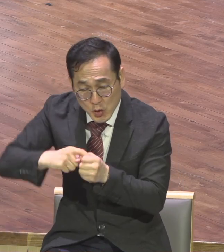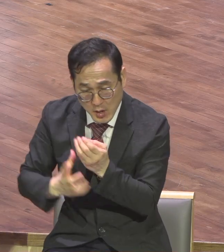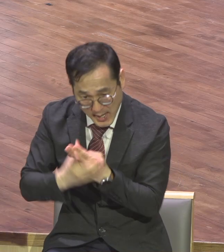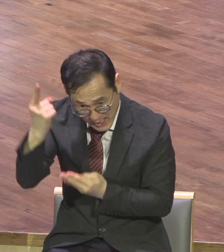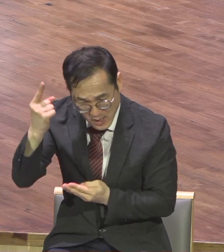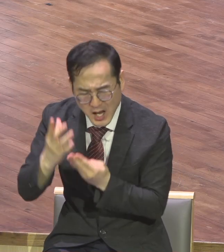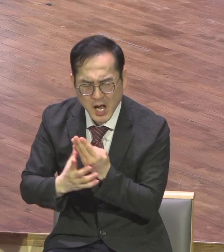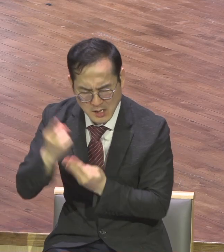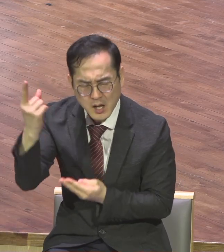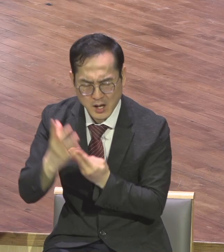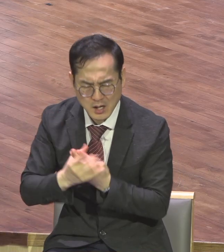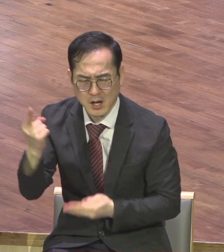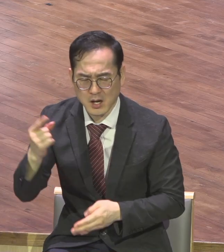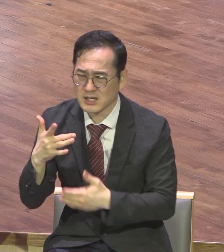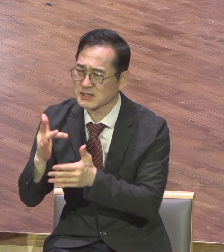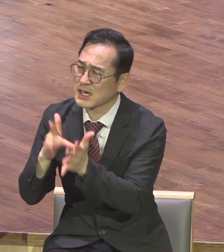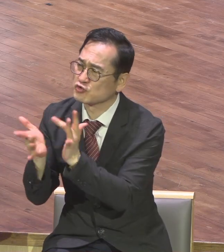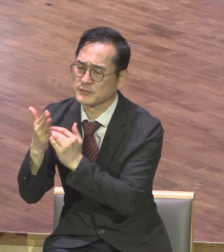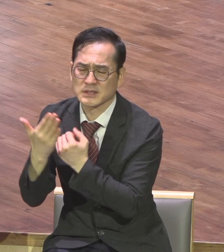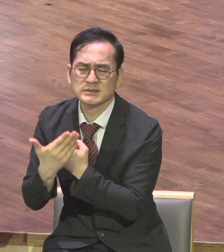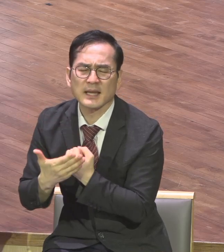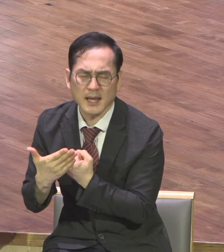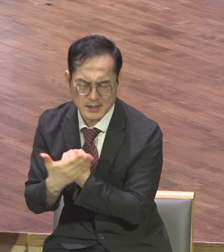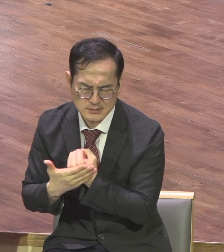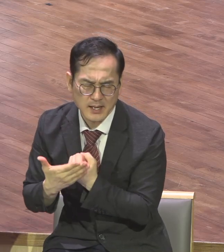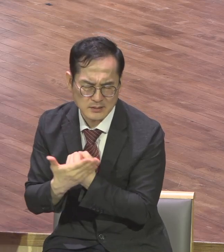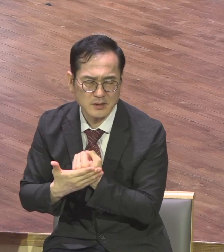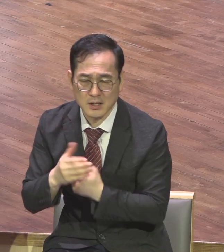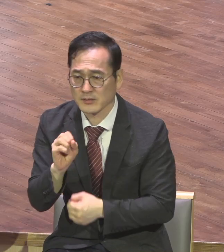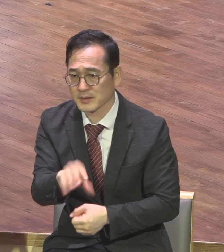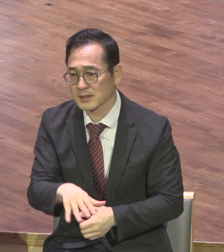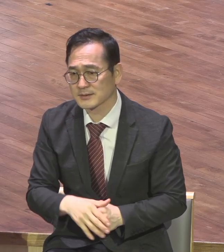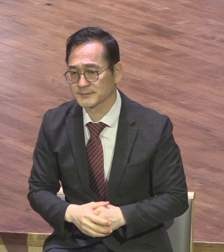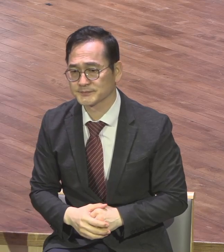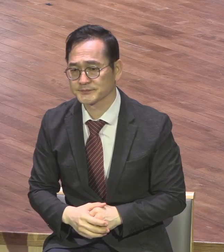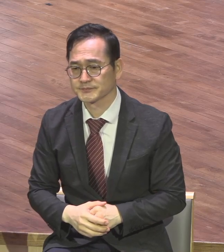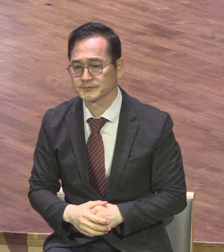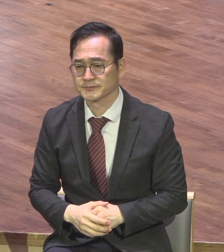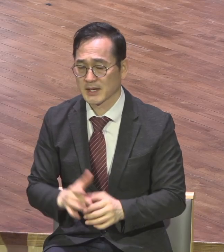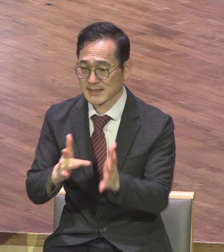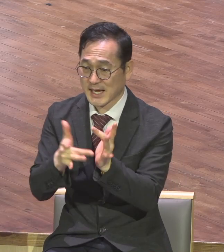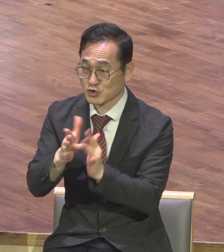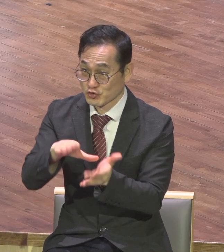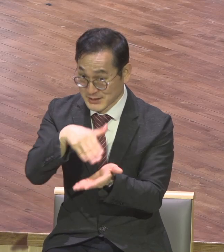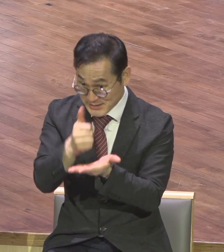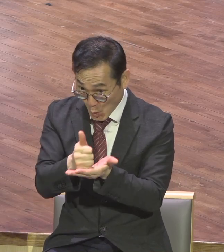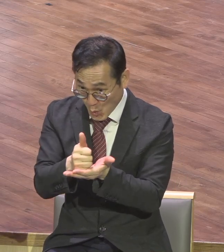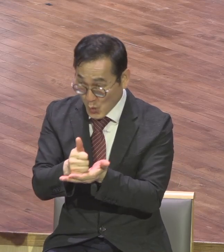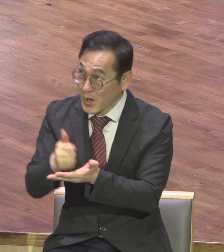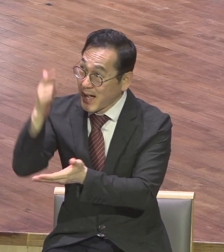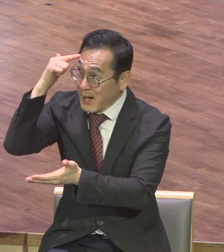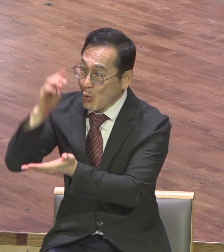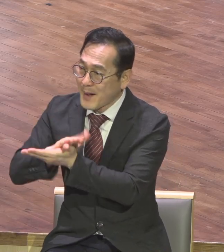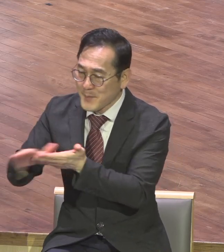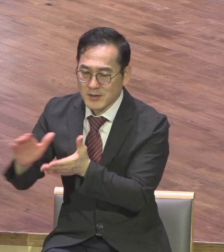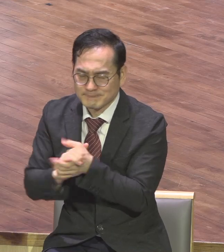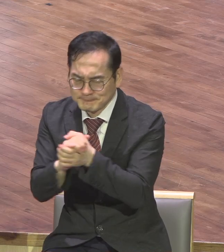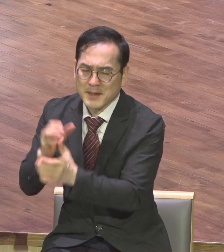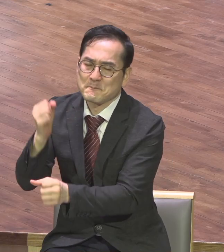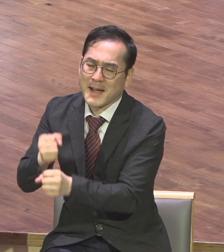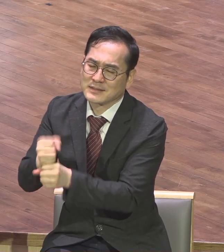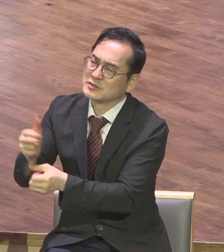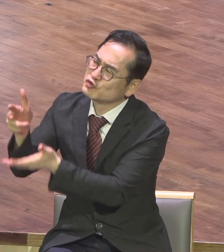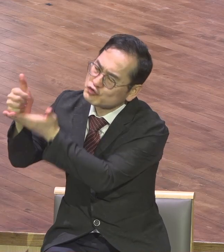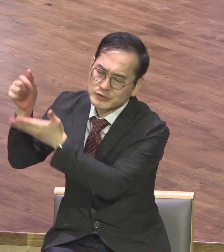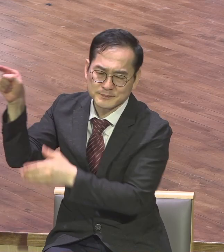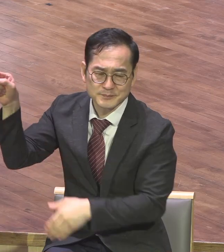상태가 되었다라는 것입니다. 그래서 14절 말씀에 예수 그리스도가 우리의 화평인지라. 예수